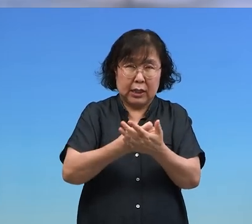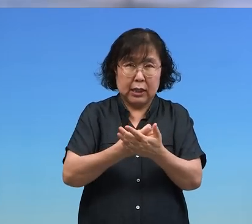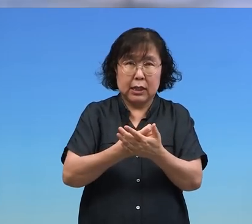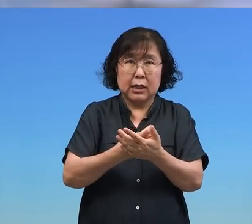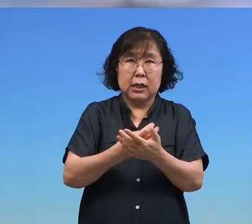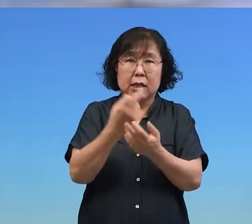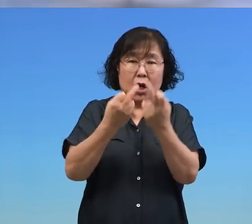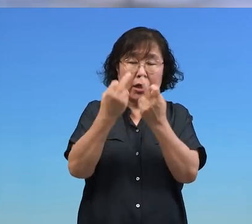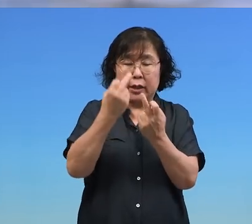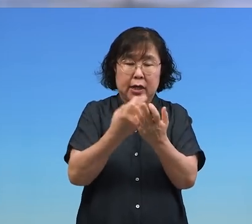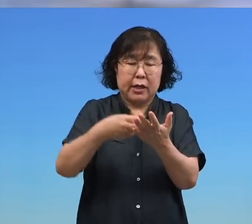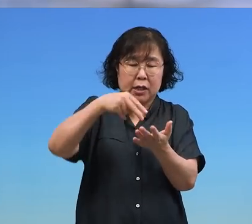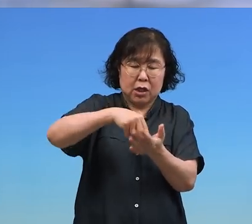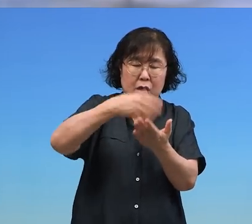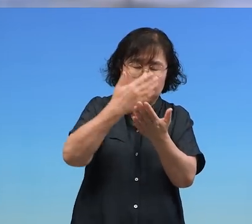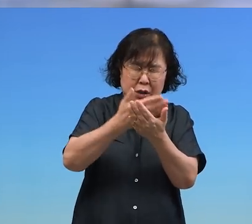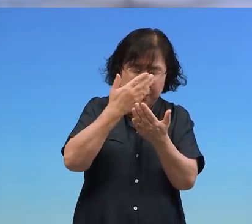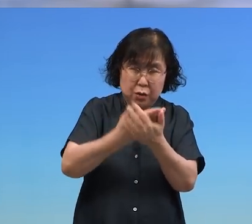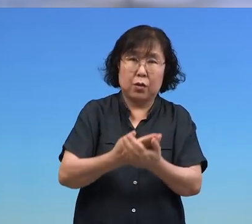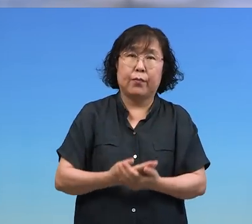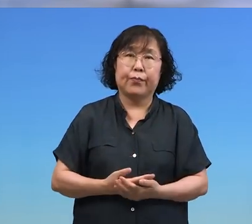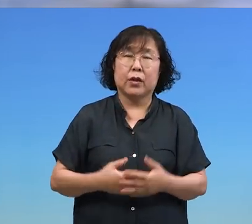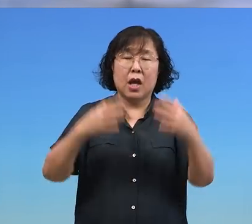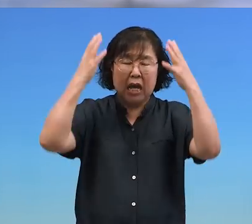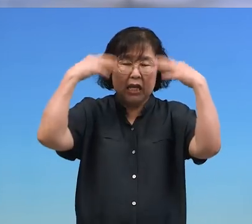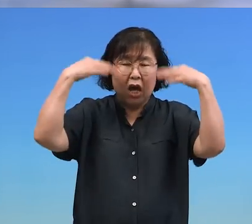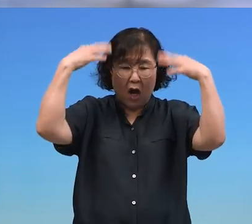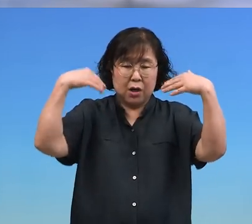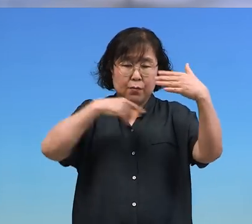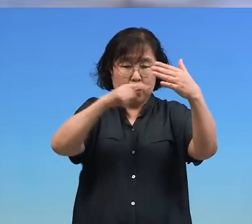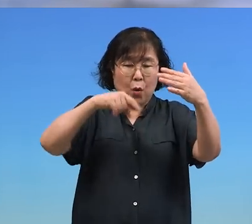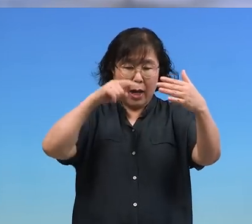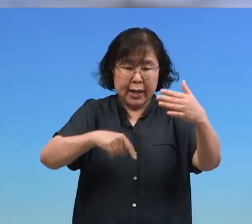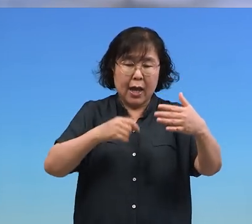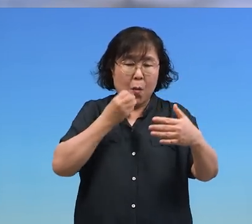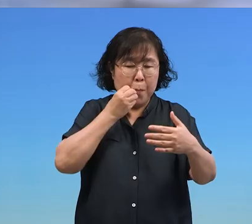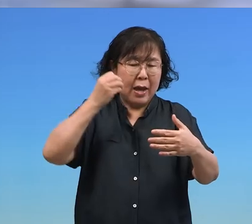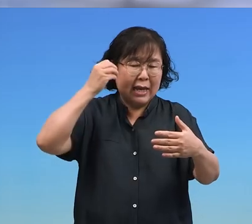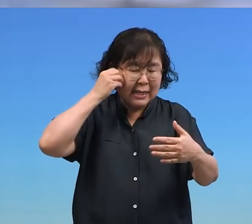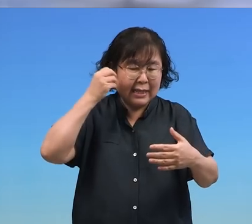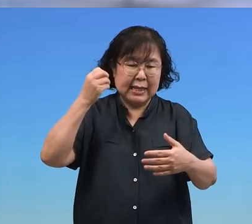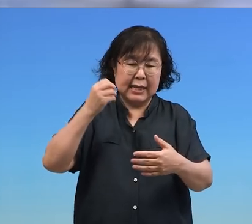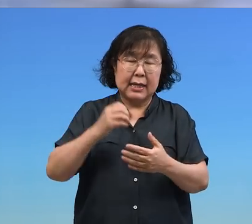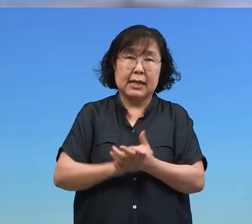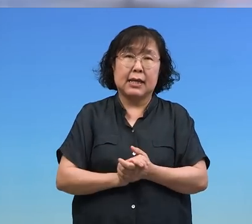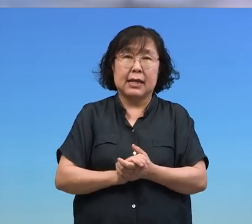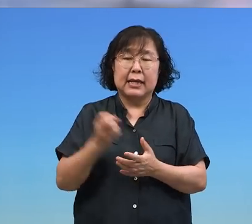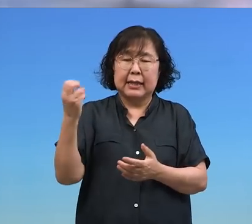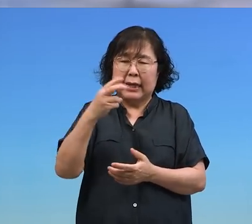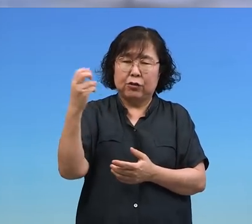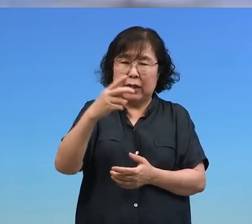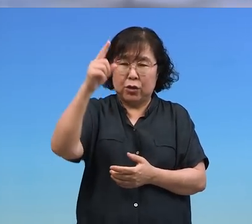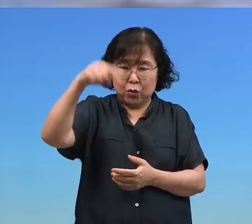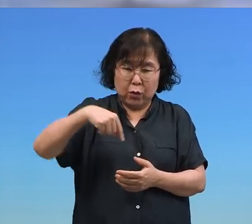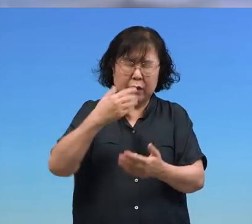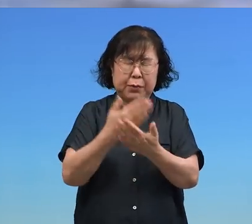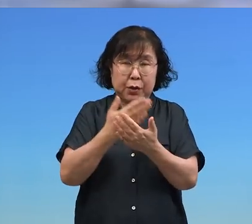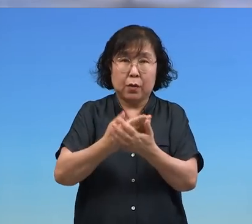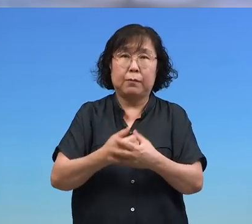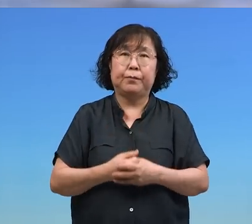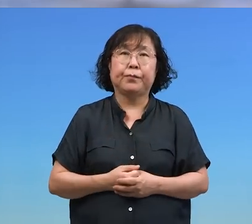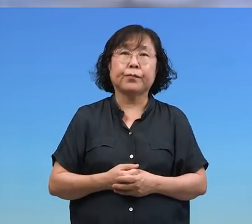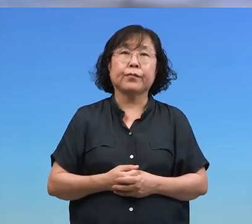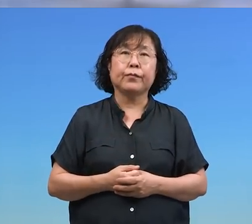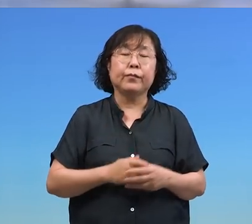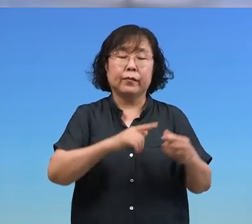이번 여름 동안에 분당 우리 홈페이지를 들락날락 하셔야 됩니다 이제 이 한